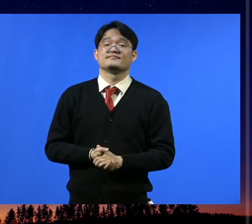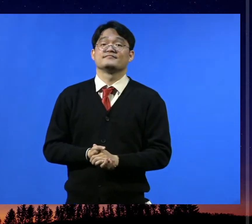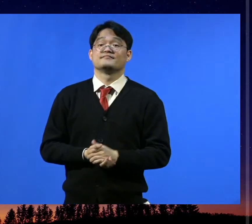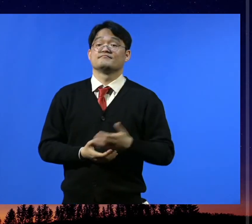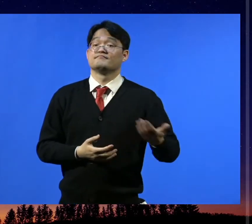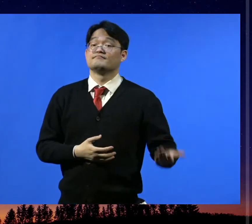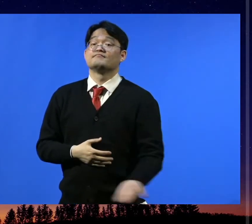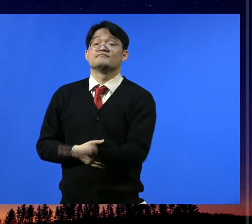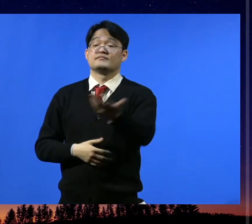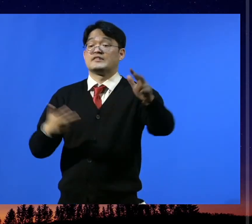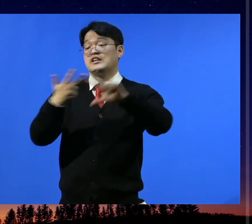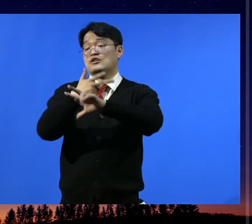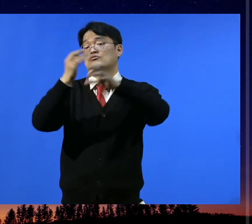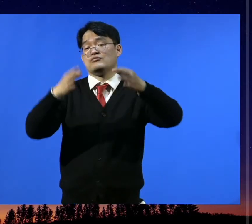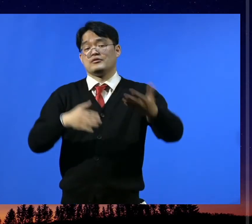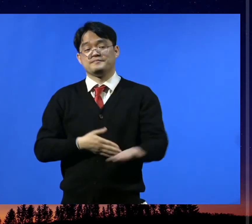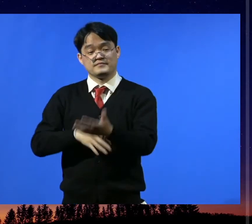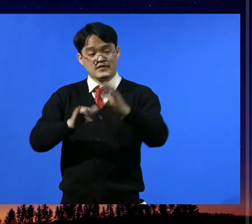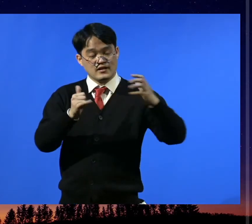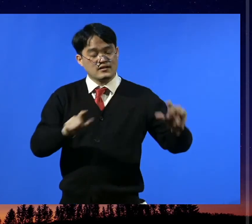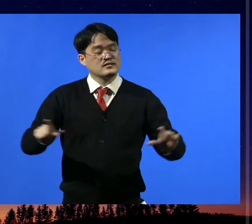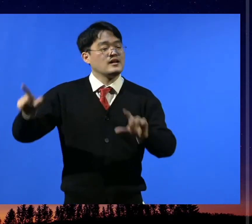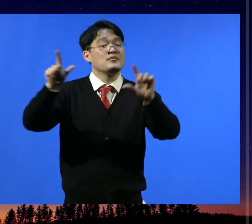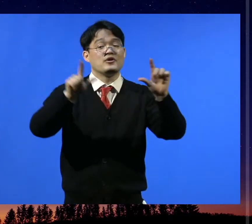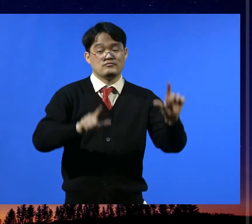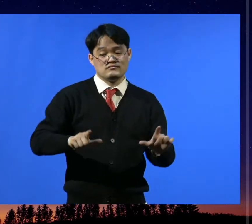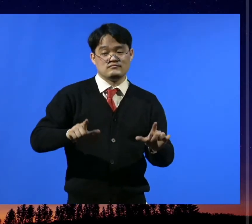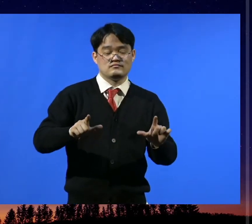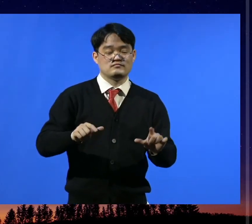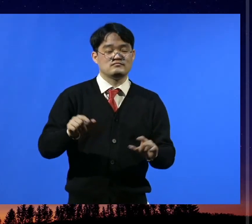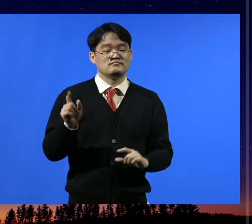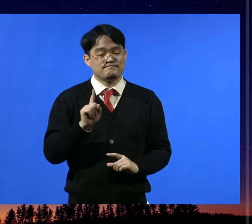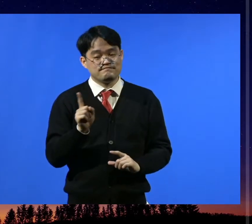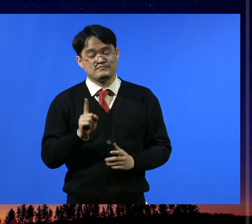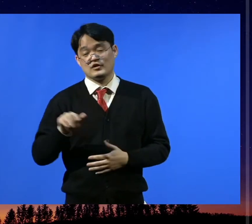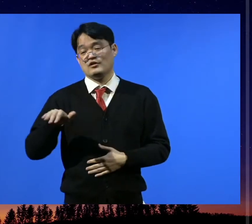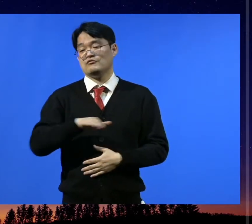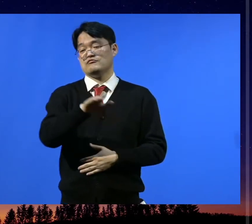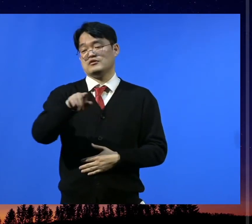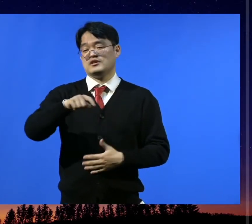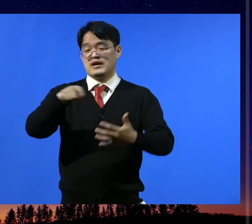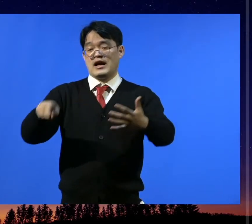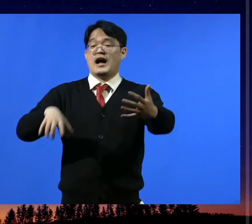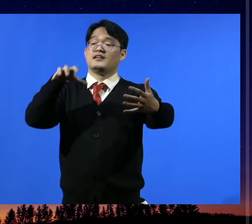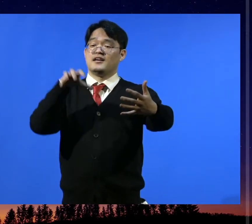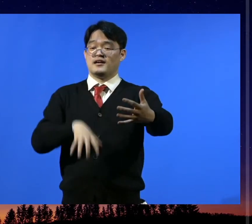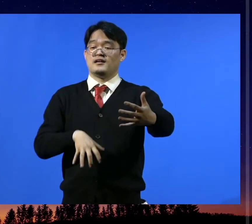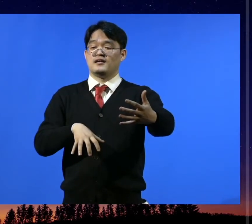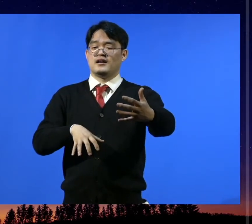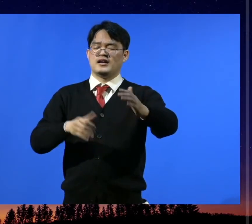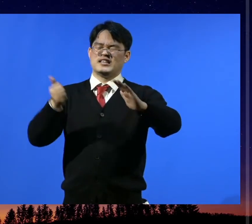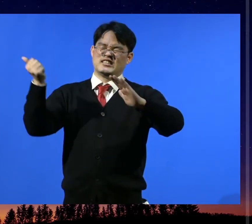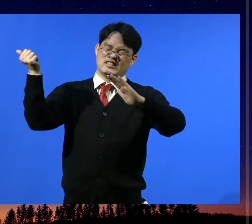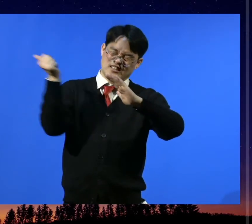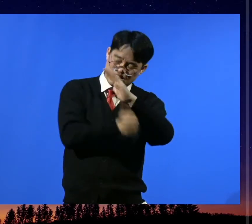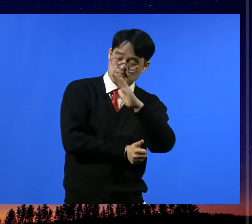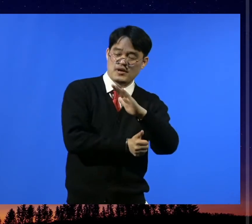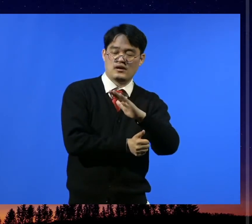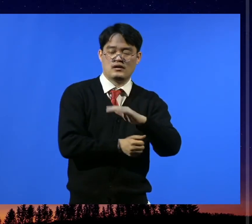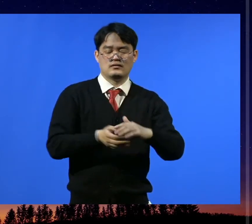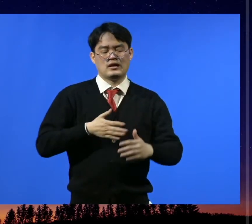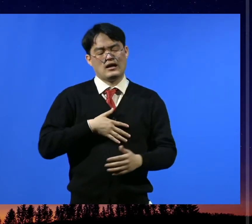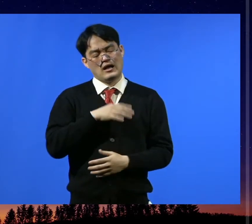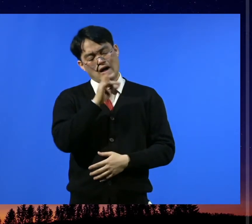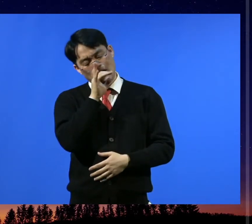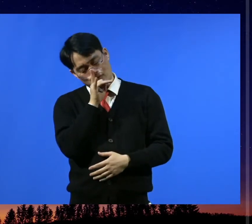여러분, 한 주간 동안 세상에 살다 보면 자칫하면 우리 안에 실패의 의식, 나는 안